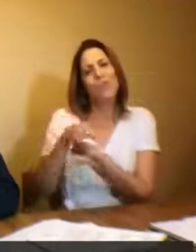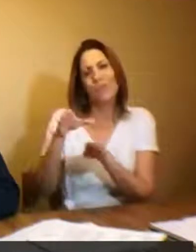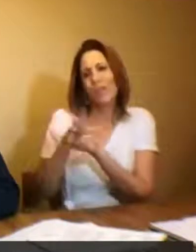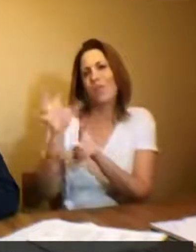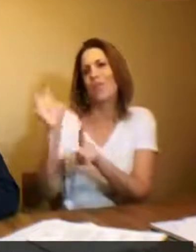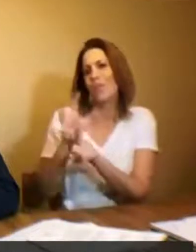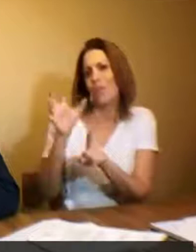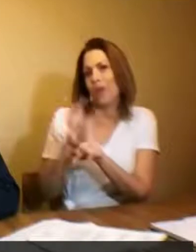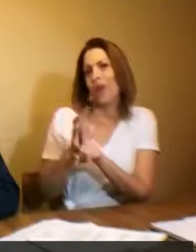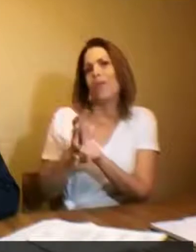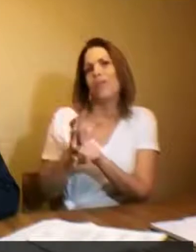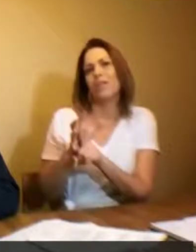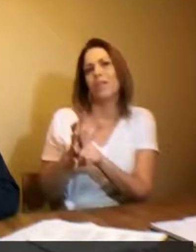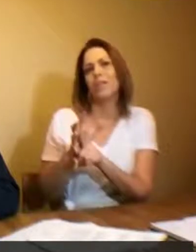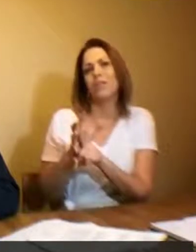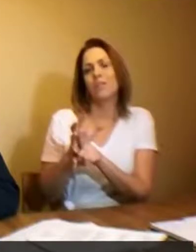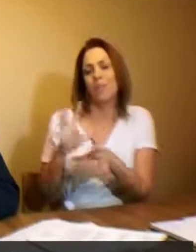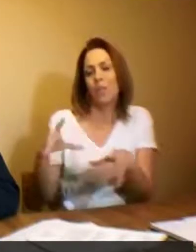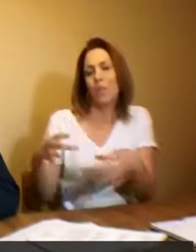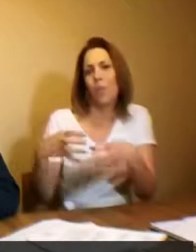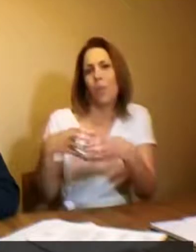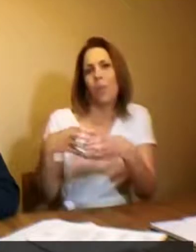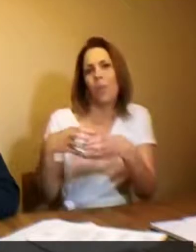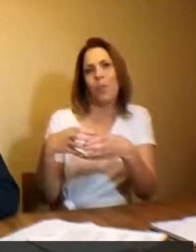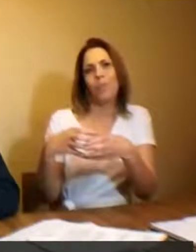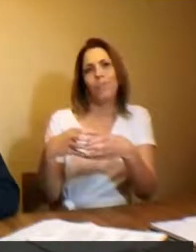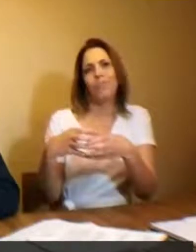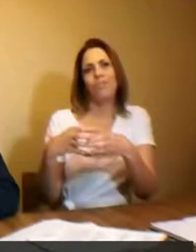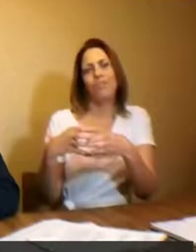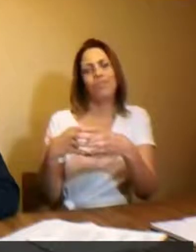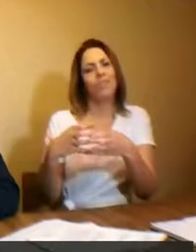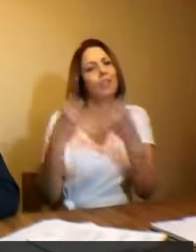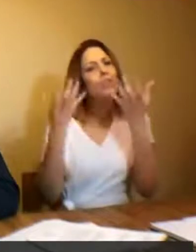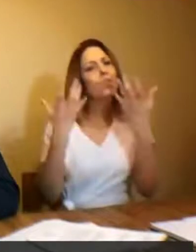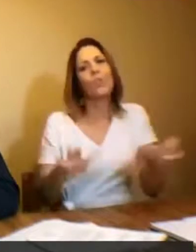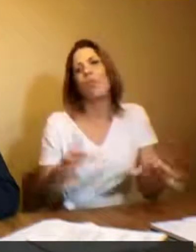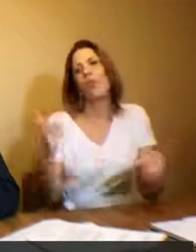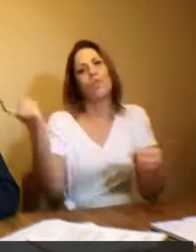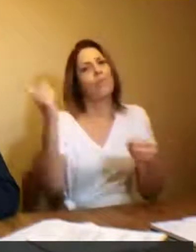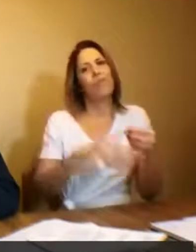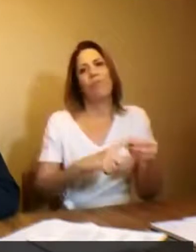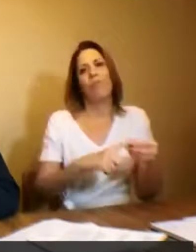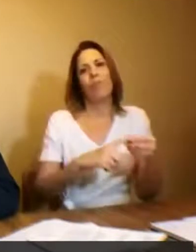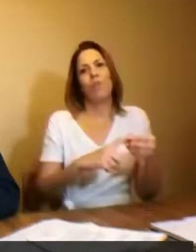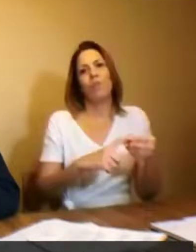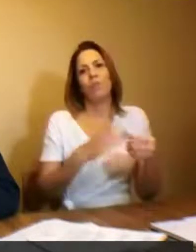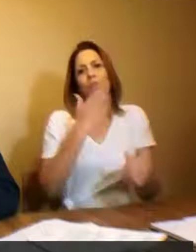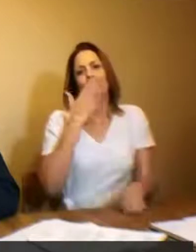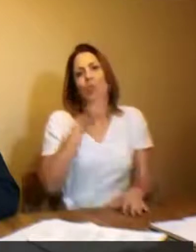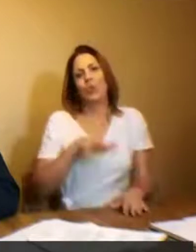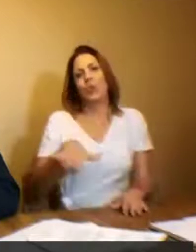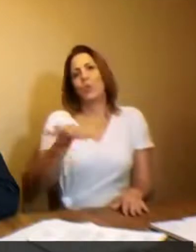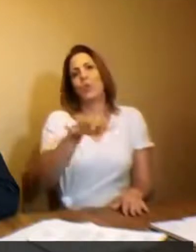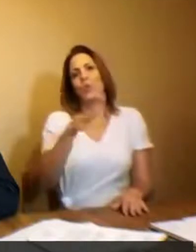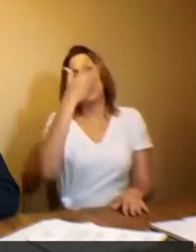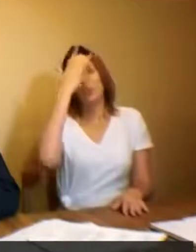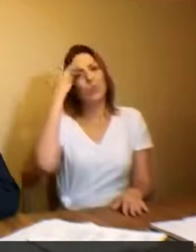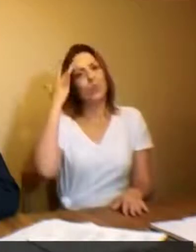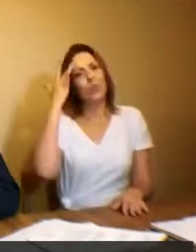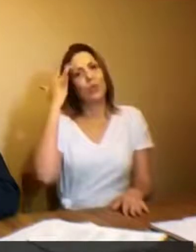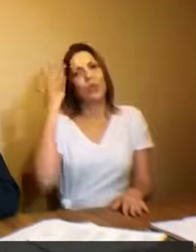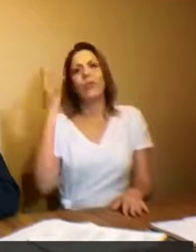onde. Não queremos a volta desse tipo de gente para ocupar o Palácio